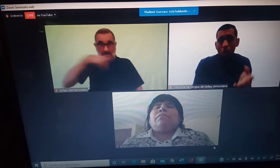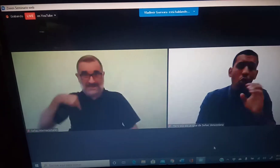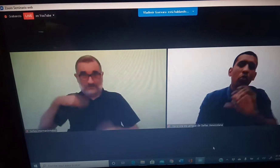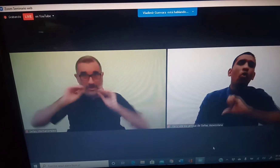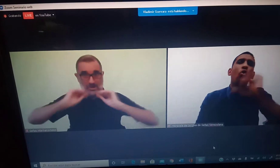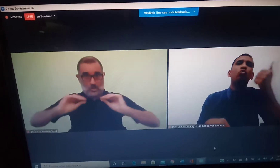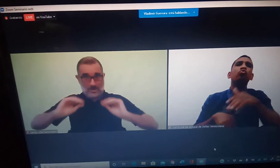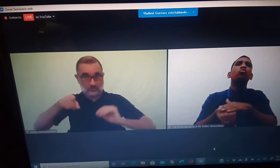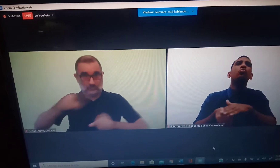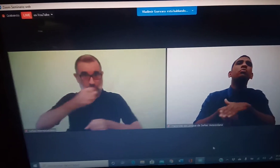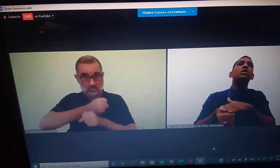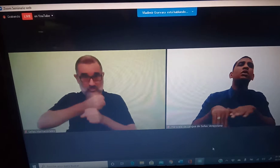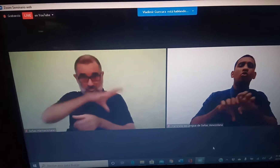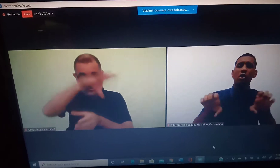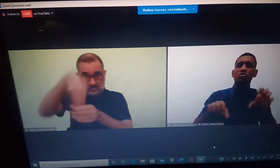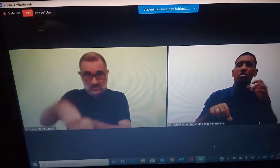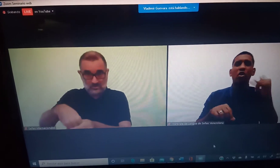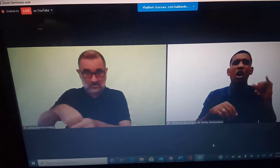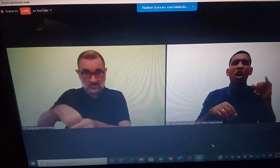Venezuela sobre las solocelleras? Muchísimas gracias.